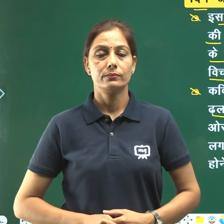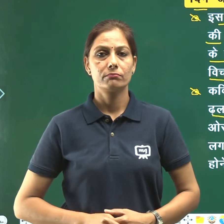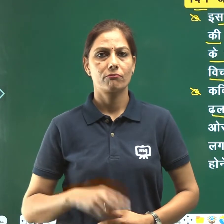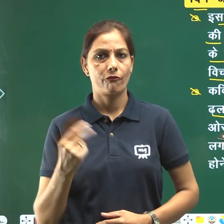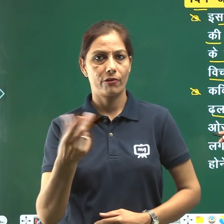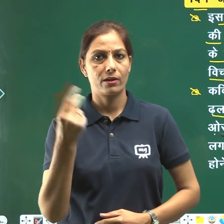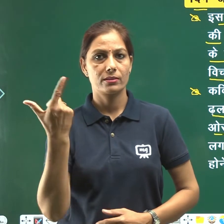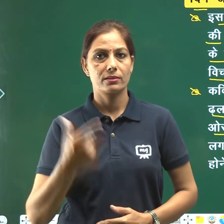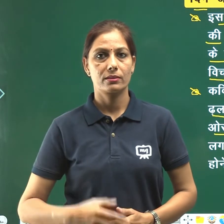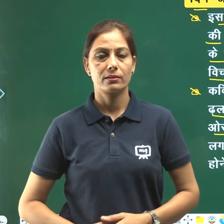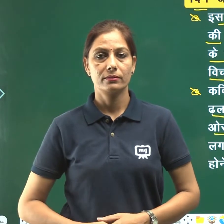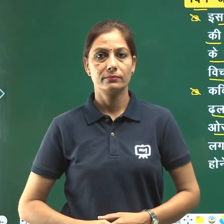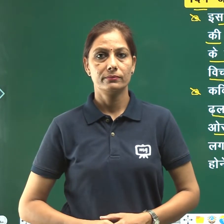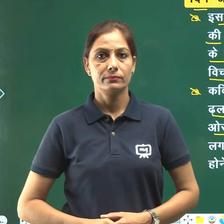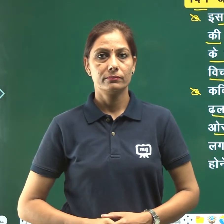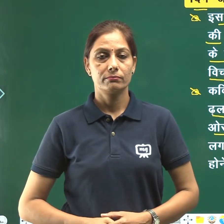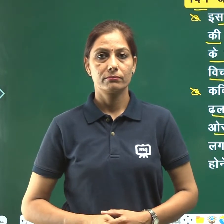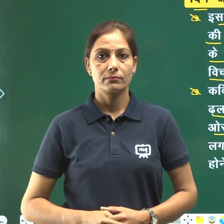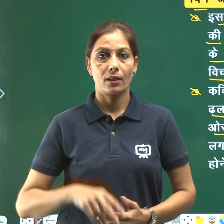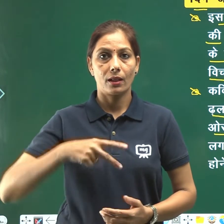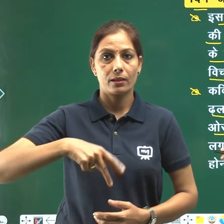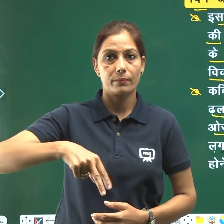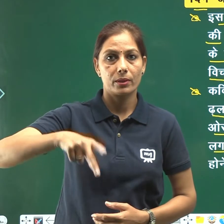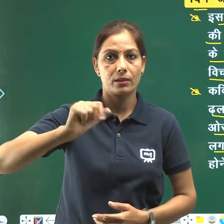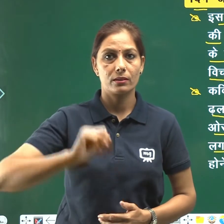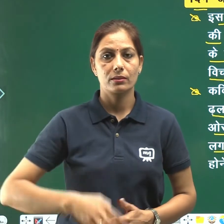तेजी से कदम बढ़ाने लगता है।